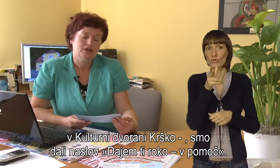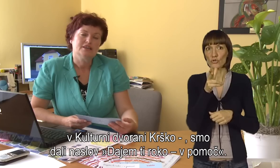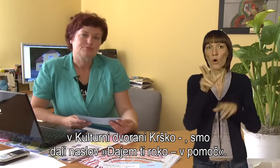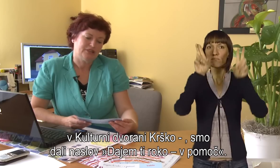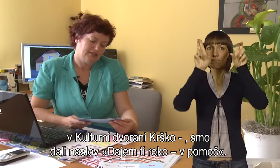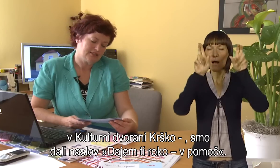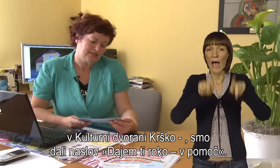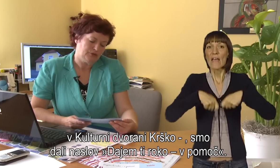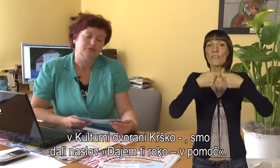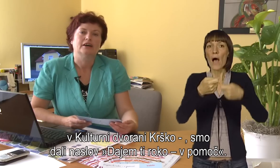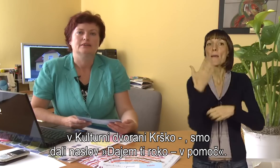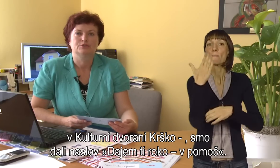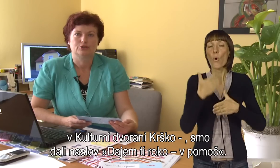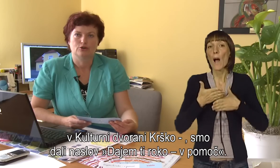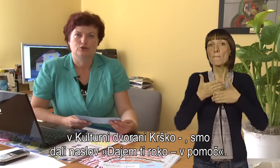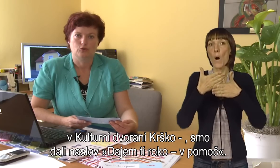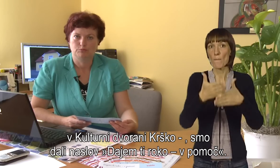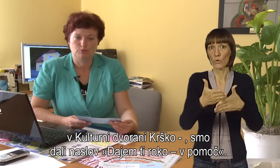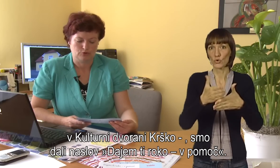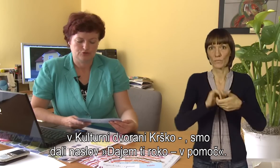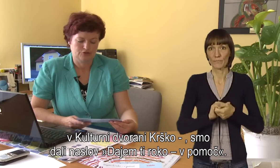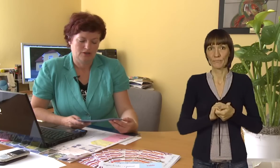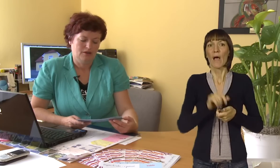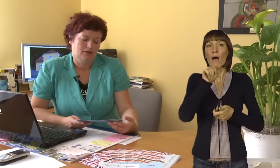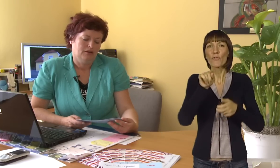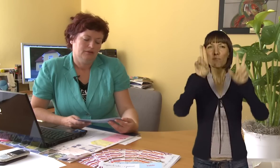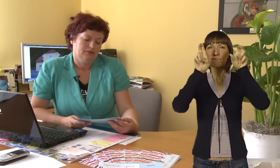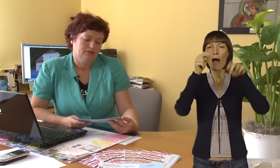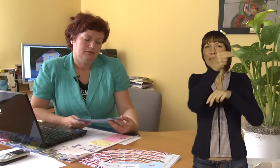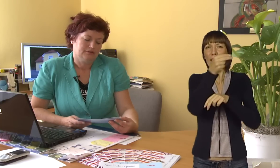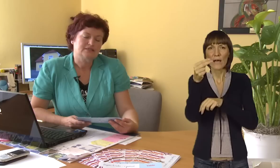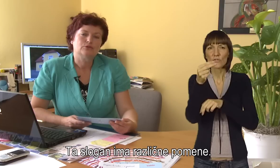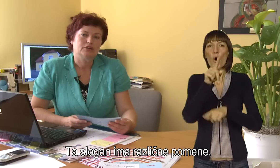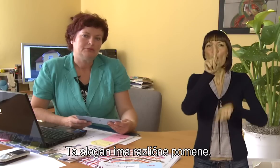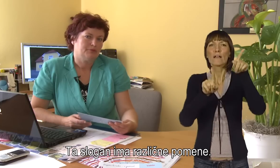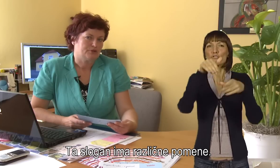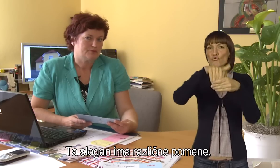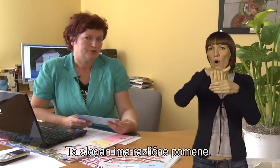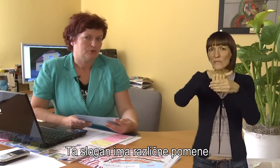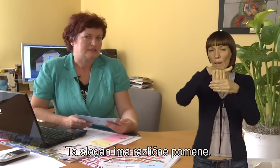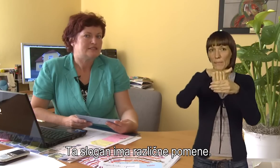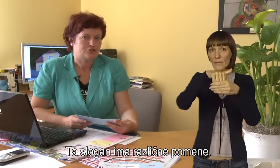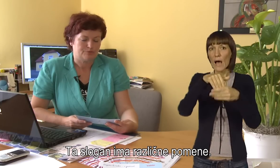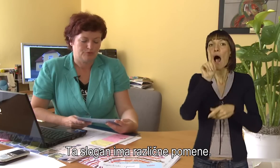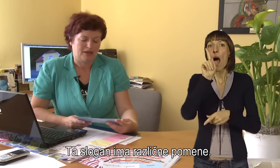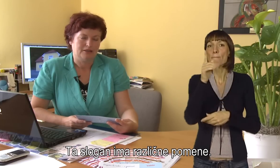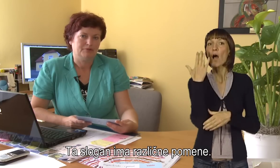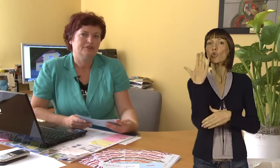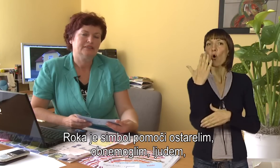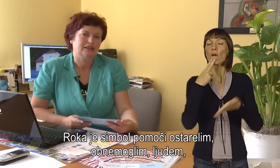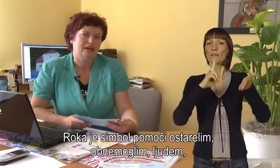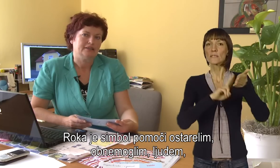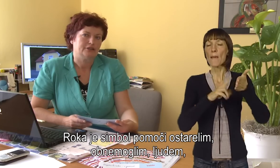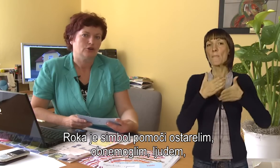Krško, smo dali naslov Dajem ti roko v pomoč. Ta slogan ima pravzaprav različne pomene,